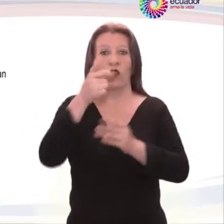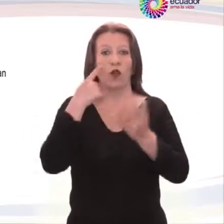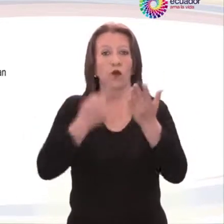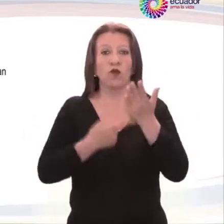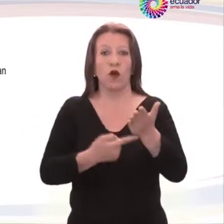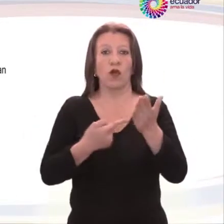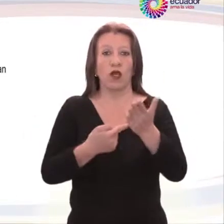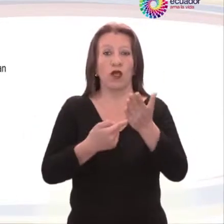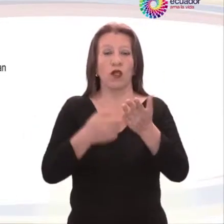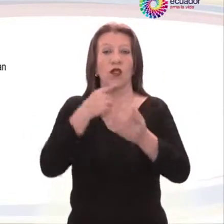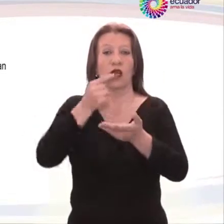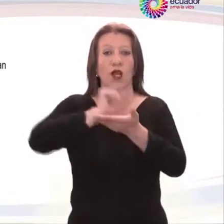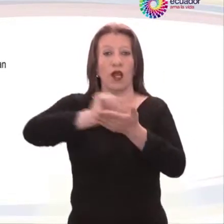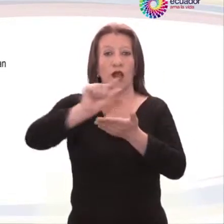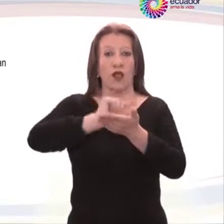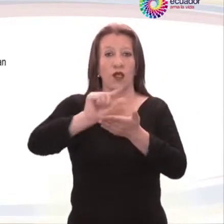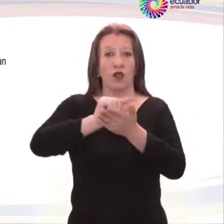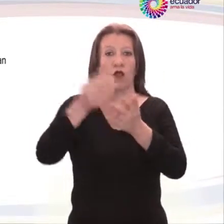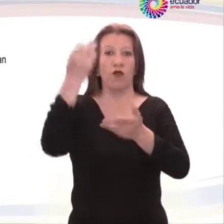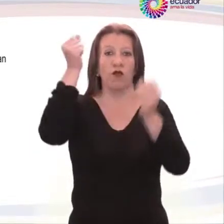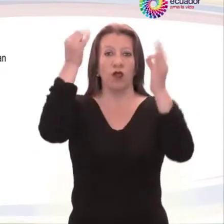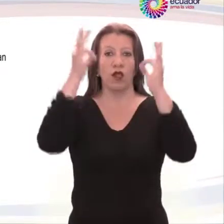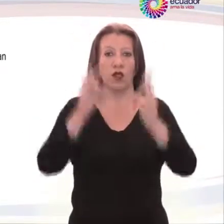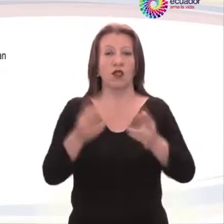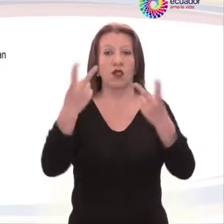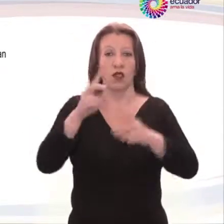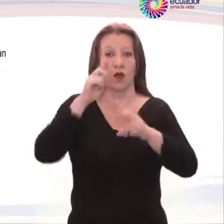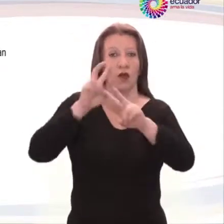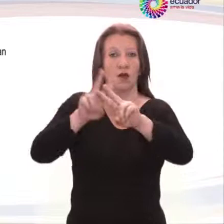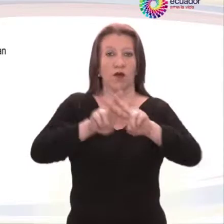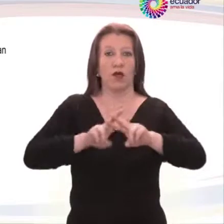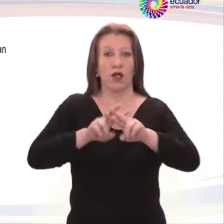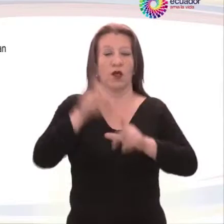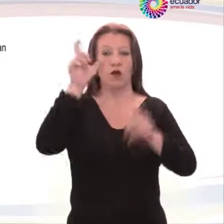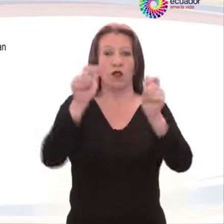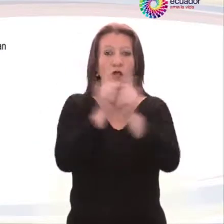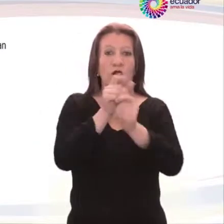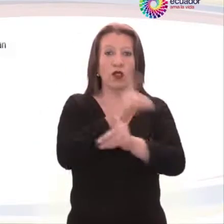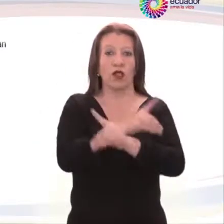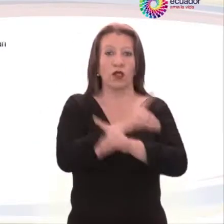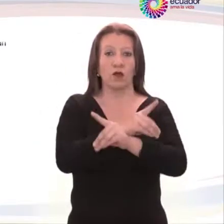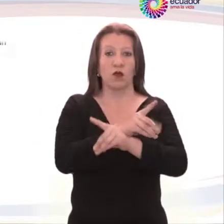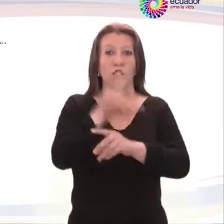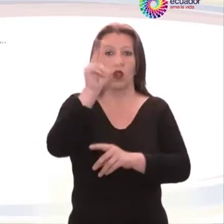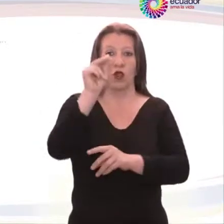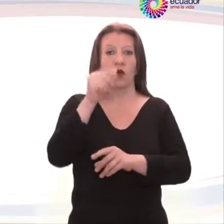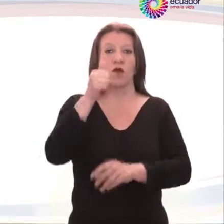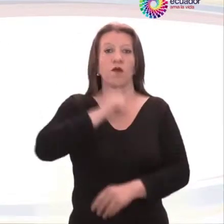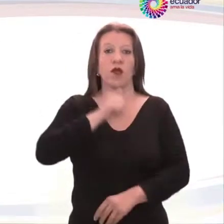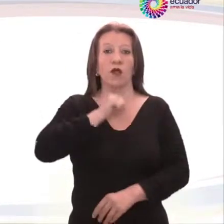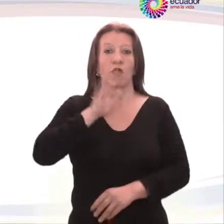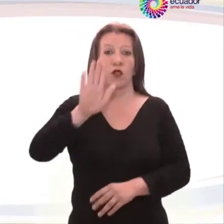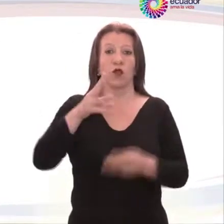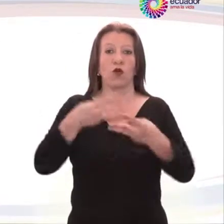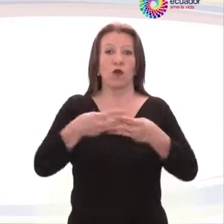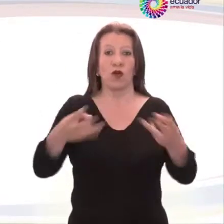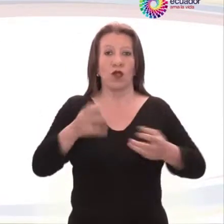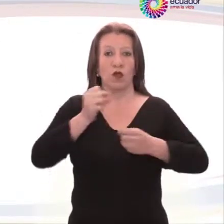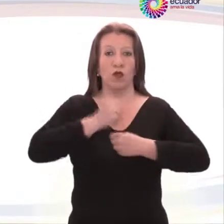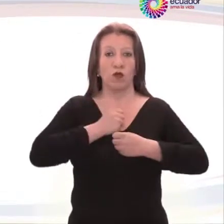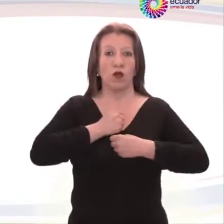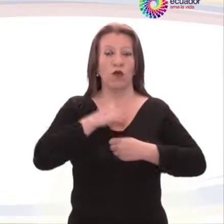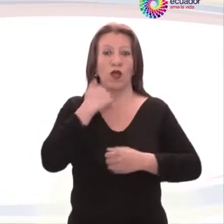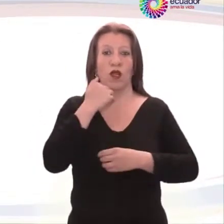de crédito financiero y velarán porque las personas con discapacidad no sean privadas de sus bienes de manera